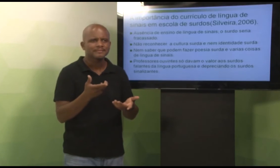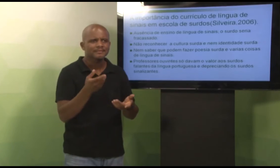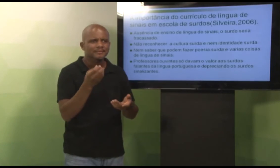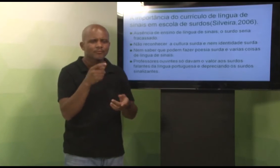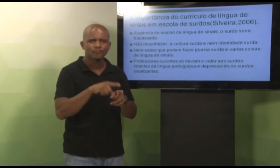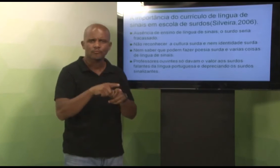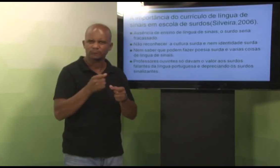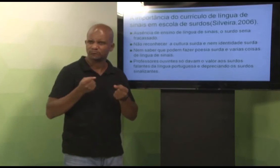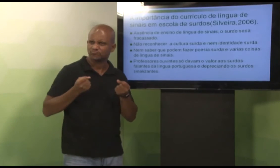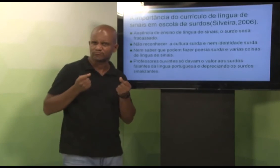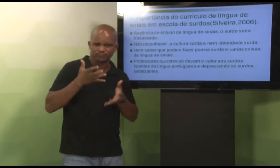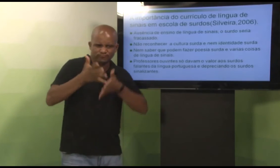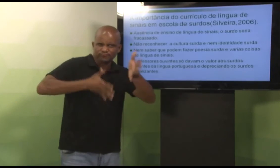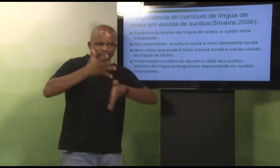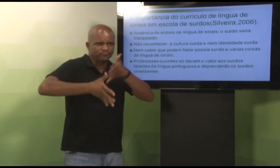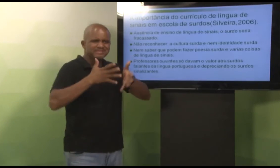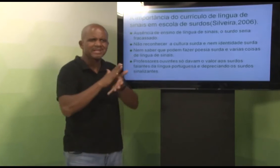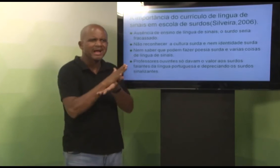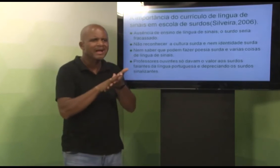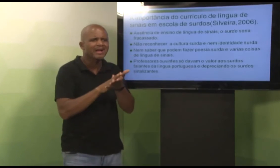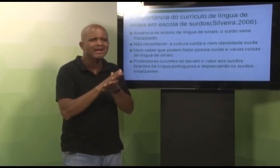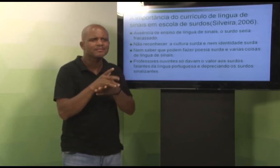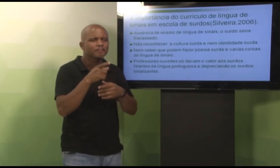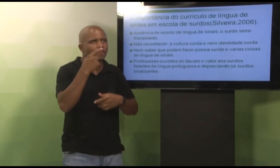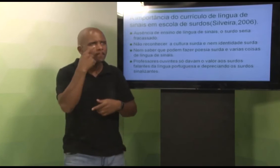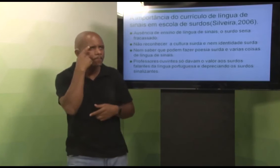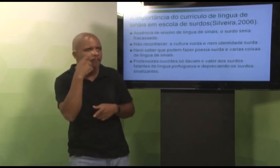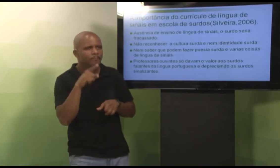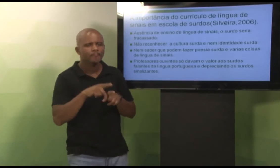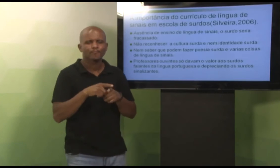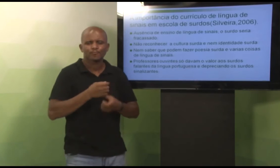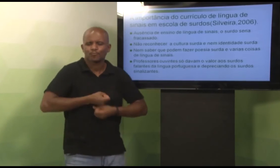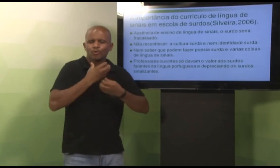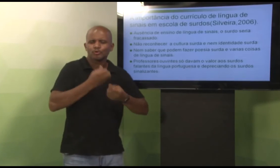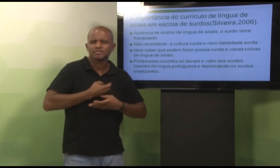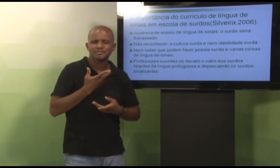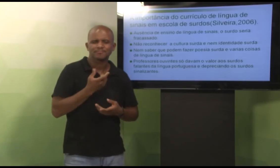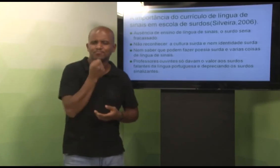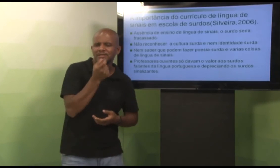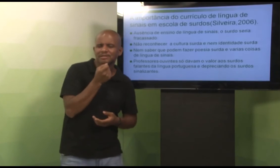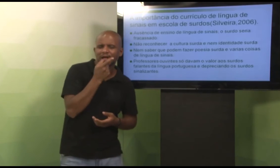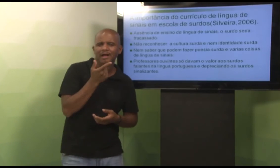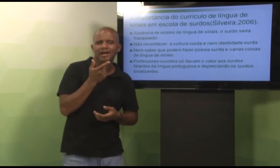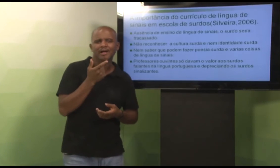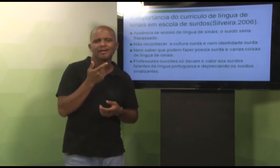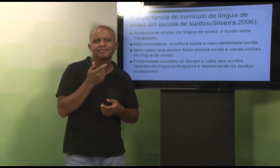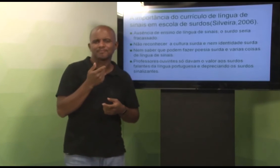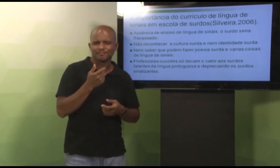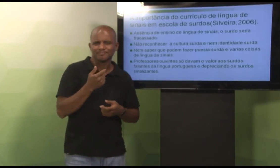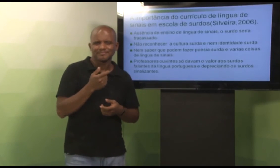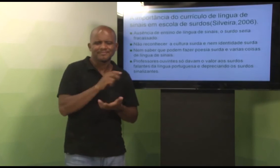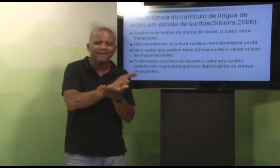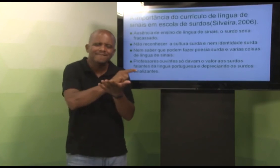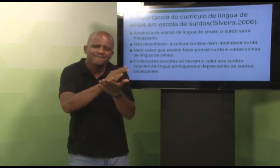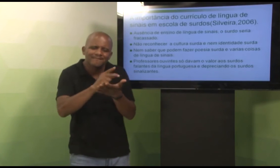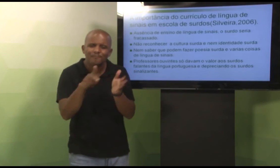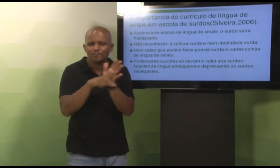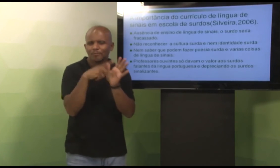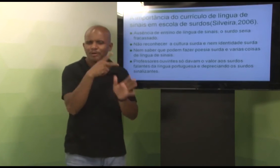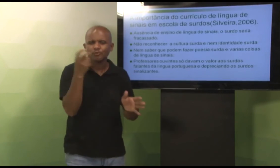Então, o surdo não se desenvolveria, que ele precisava da língua de sinais para se